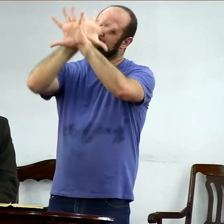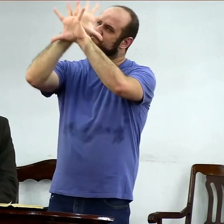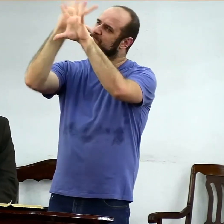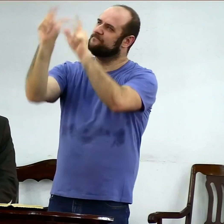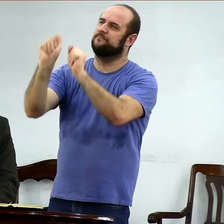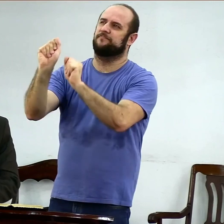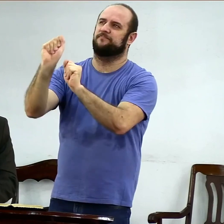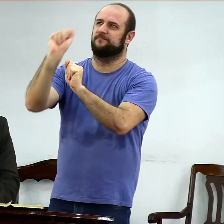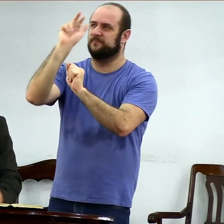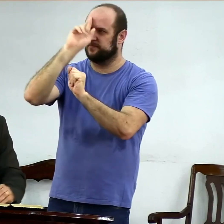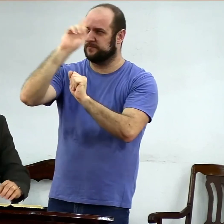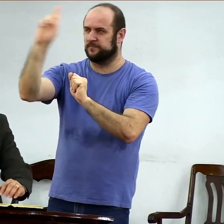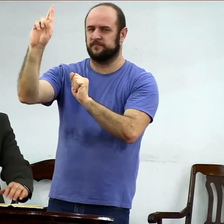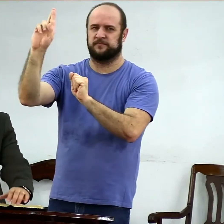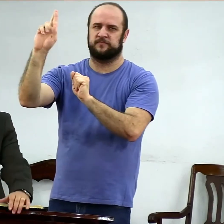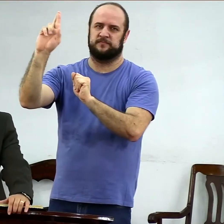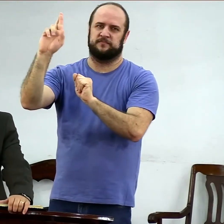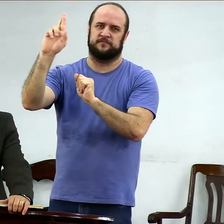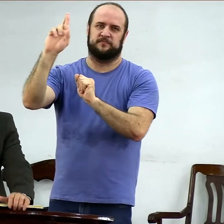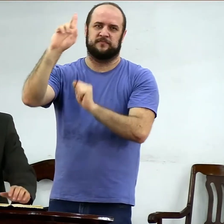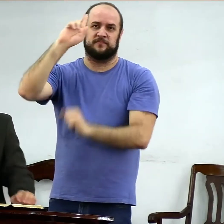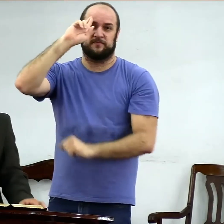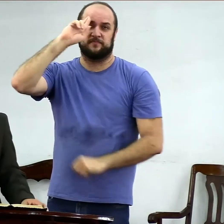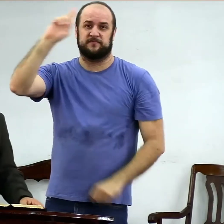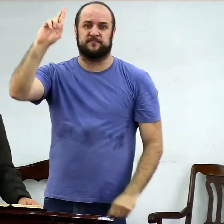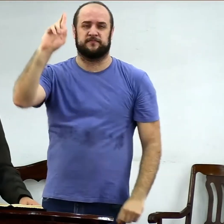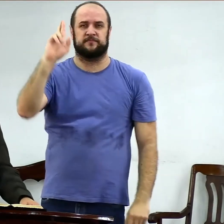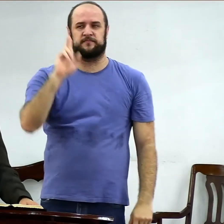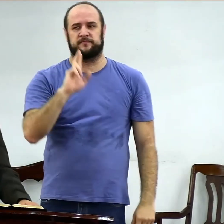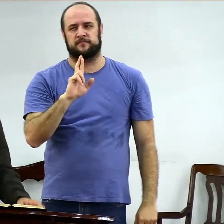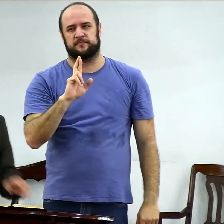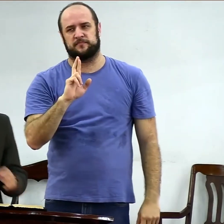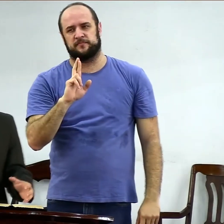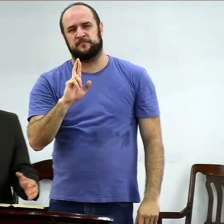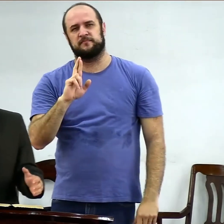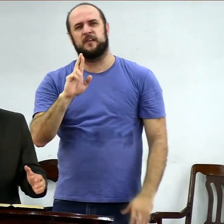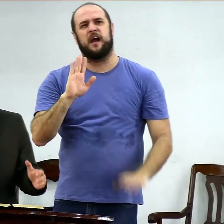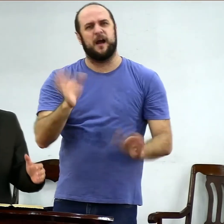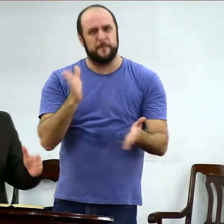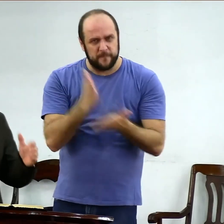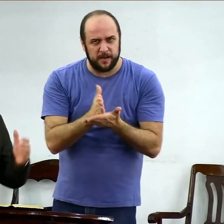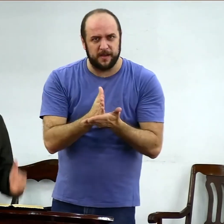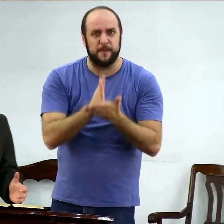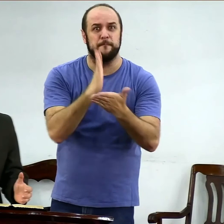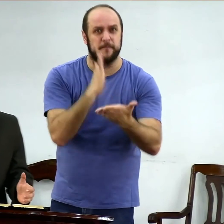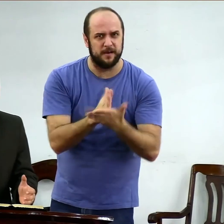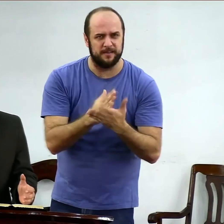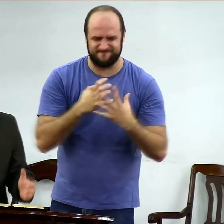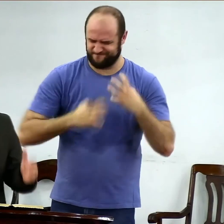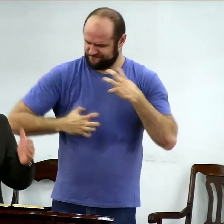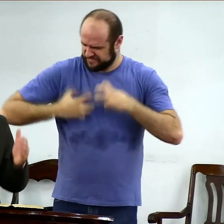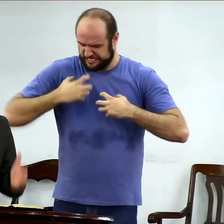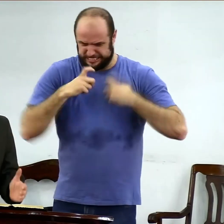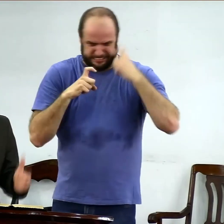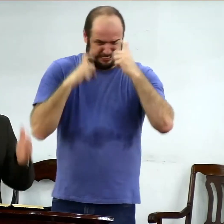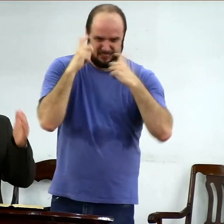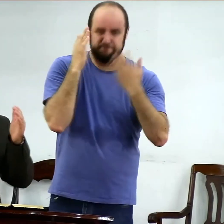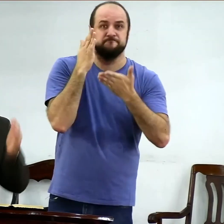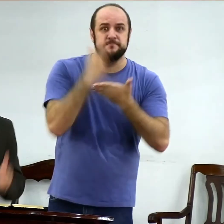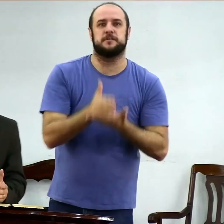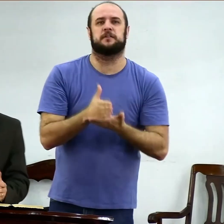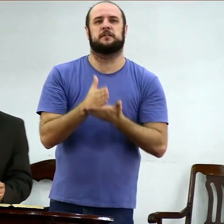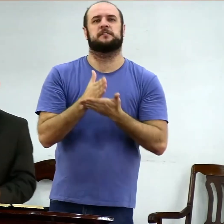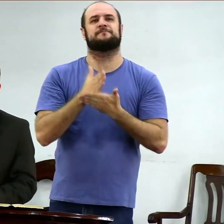vida. Escute a voz do Senhor. Pare agora mesmo de andar ansioso, porque a